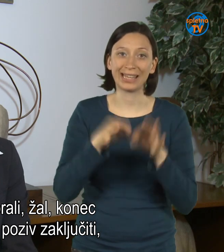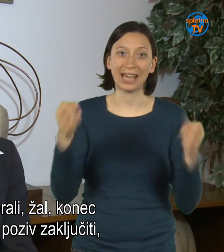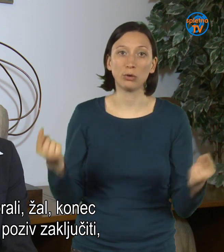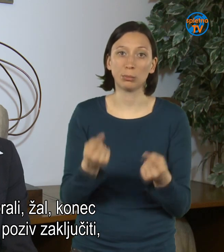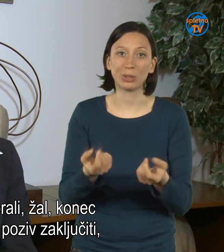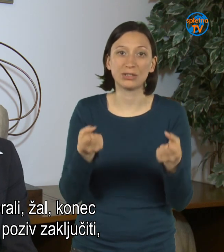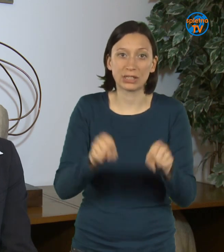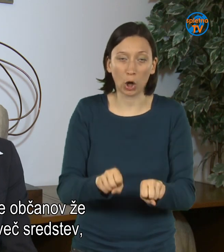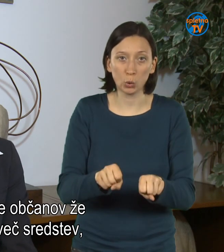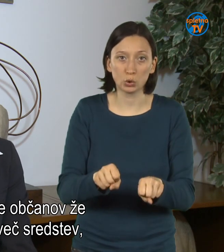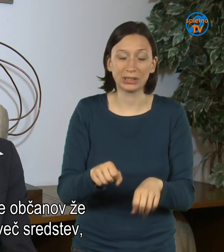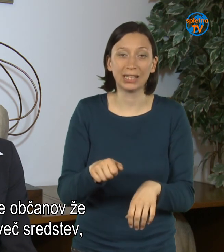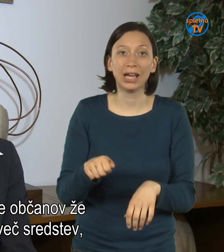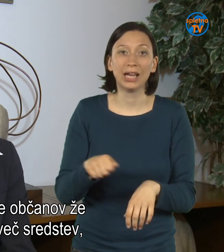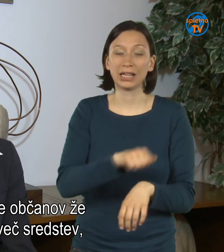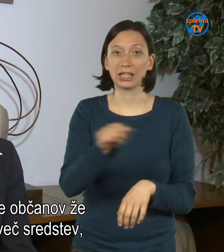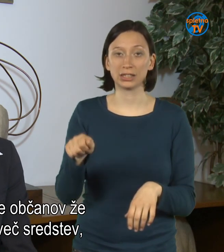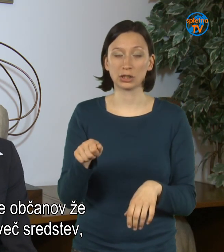javni poziv zaključiti, ker so